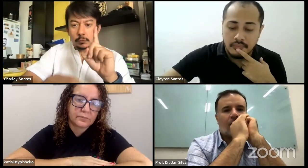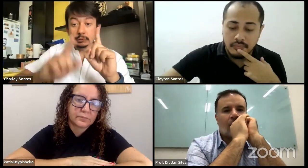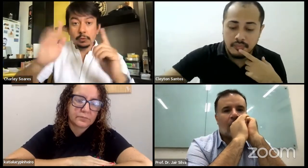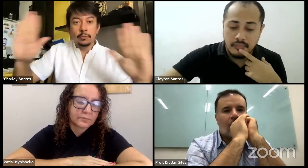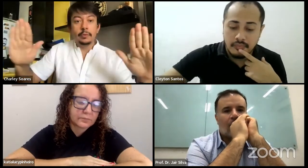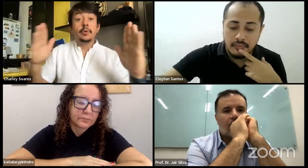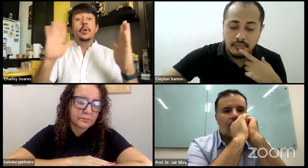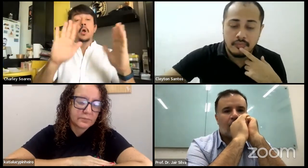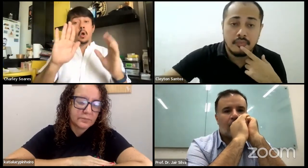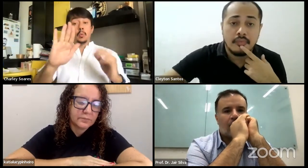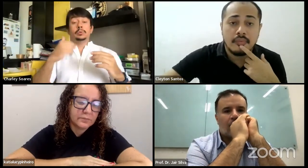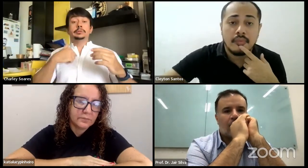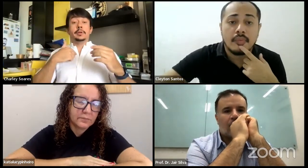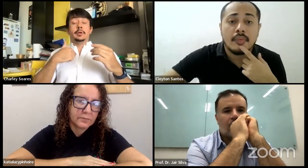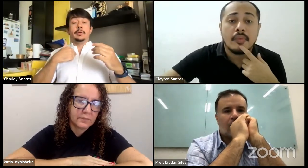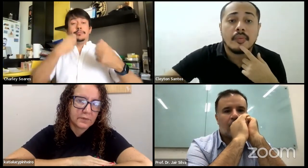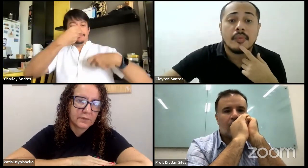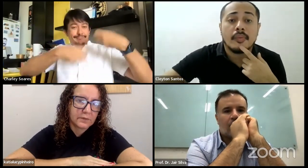Só um momento.